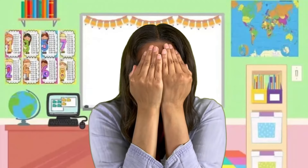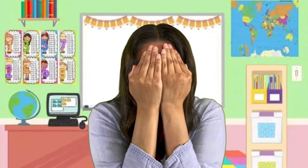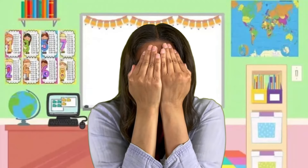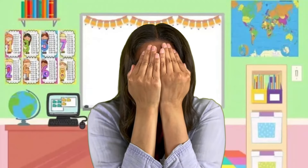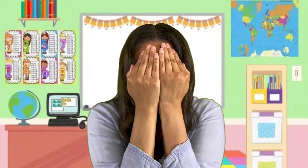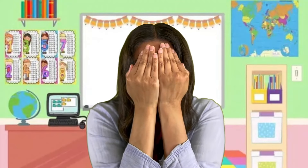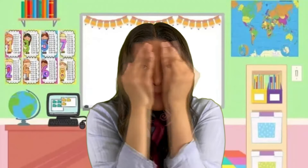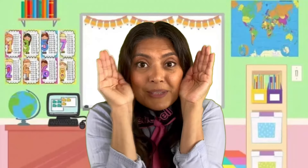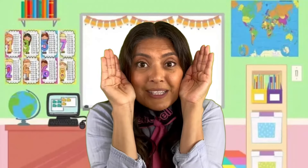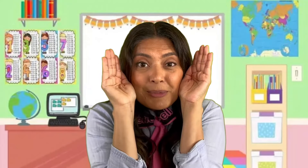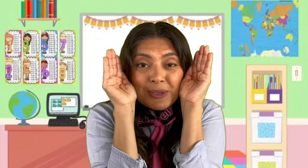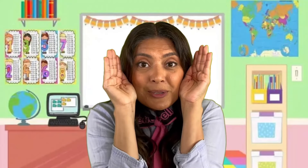Peekaboo.